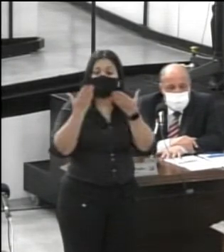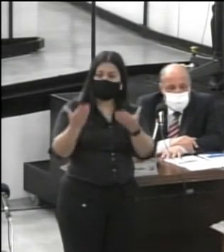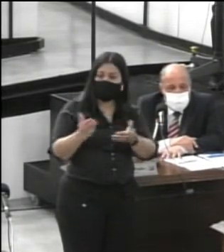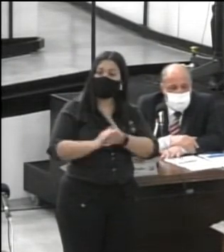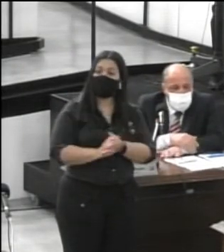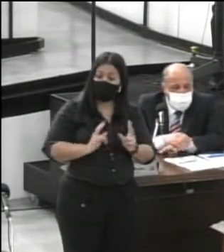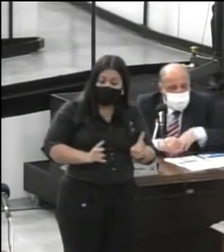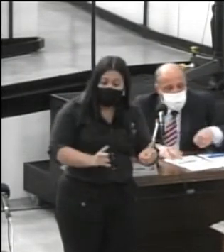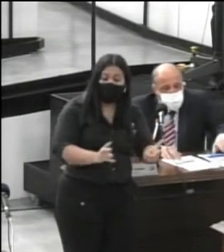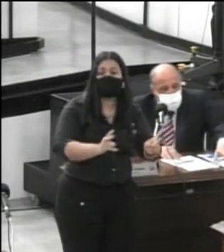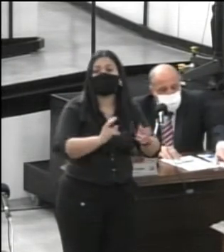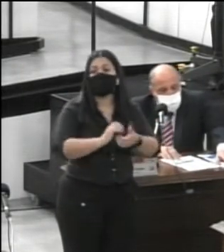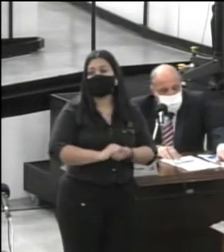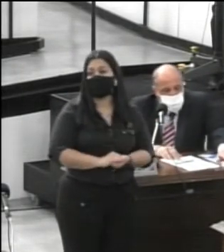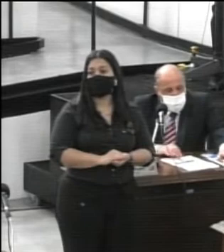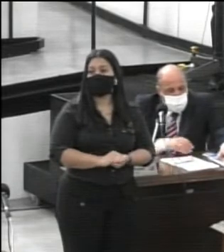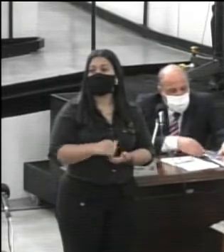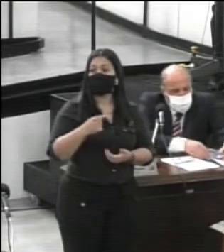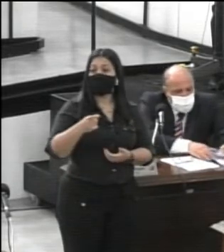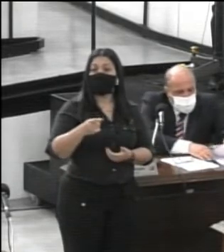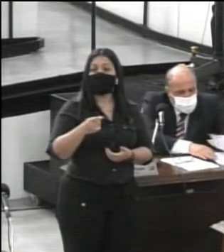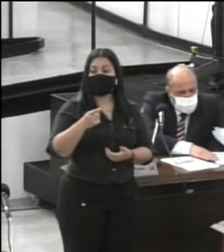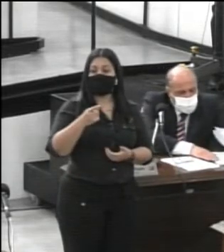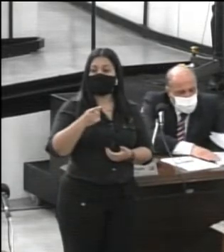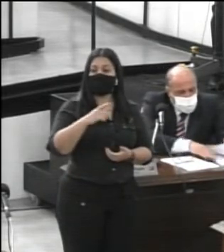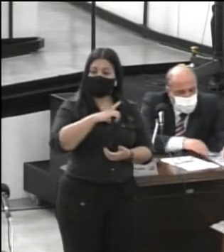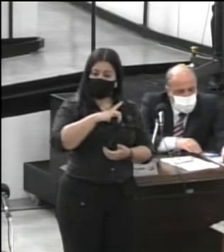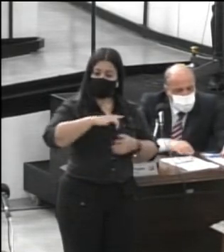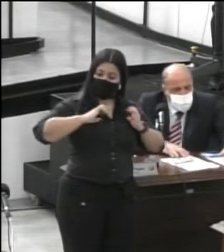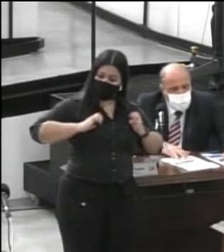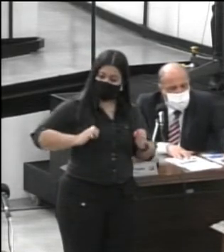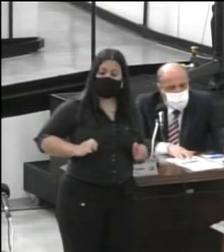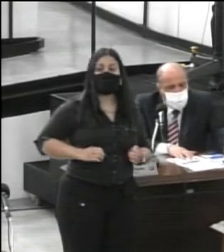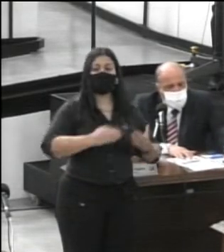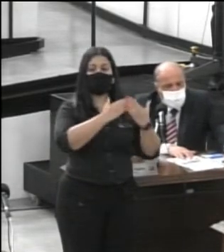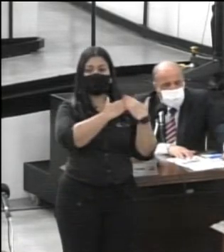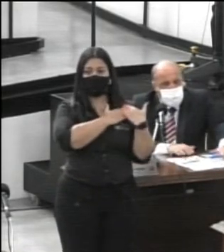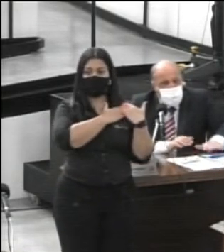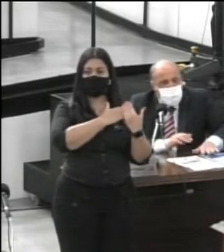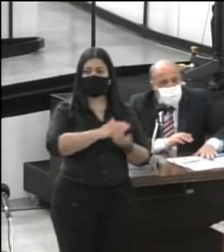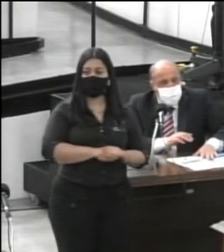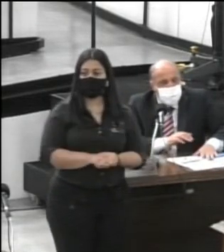assim, né? Impondo com caráter e responsabilidade.